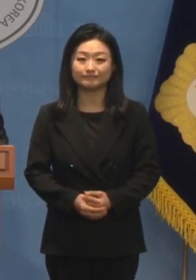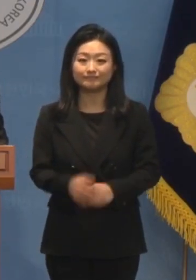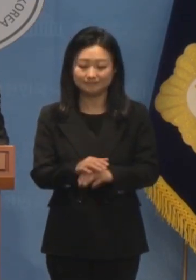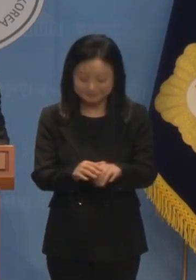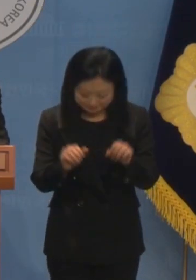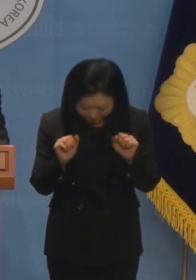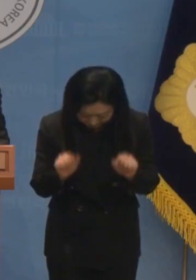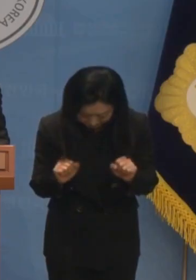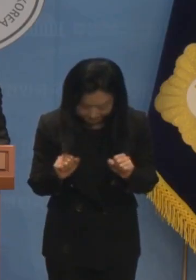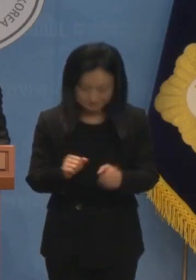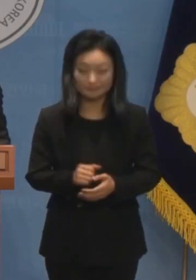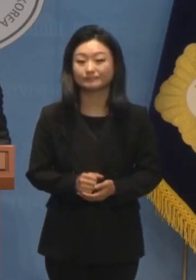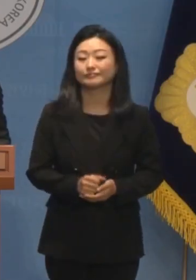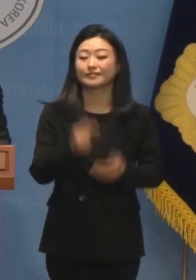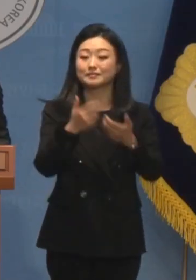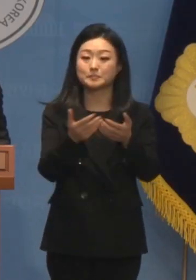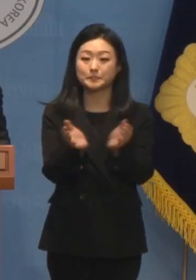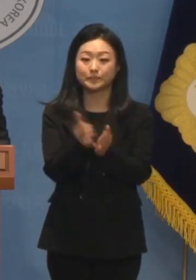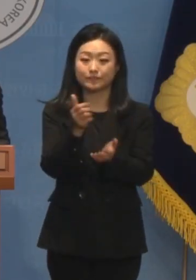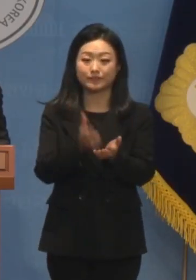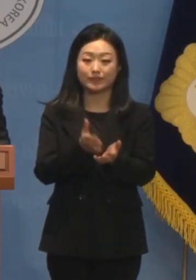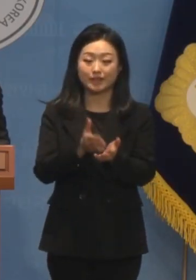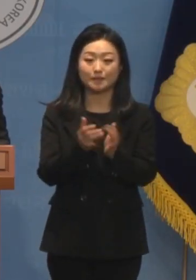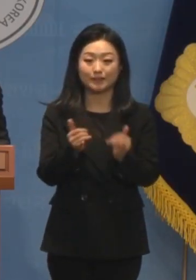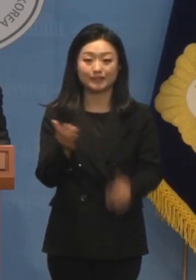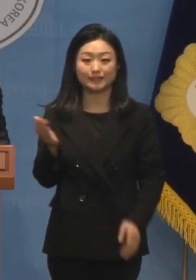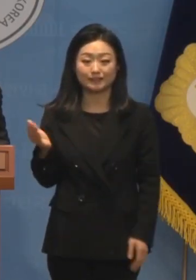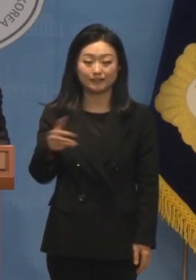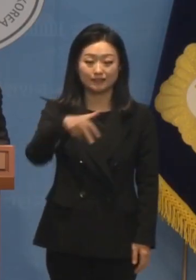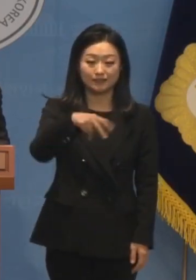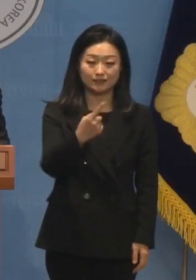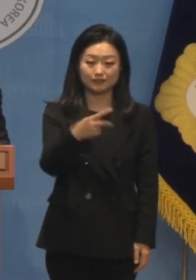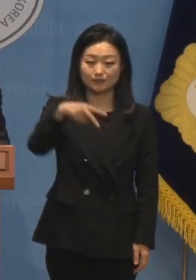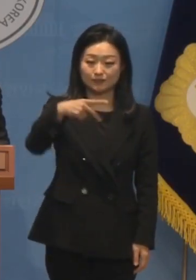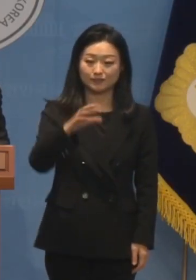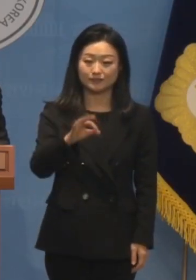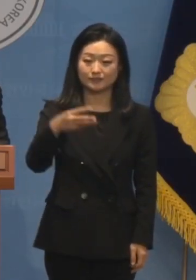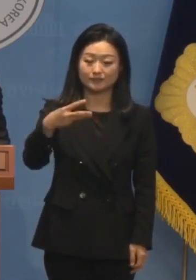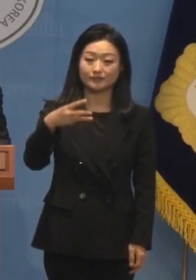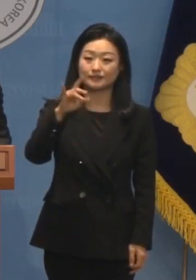예, 안녕하십니까. 더불어민주당 수석 대변인을 맡고 있는 조승래 의원입니다.